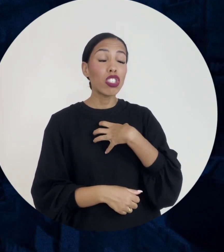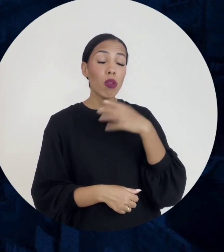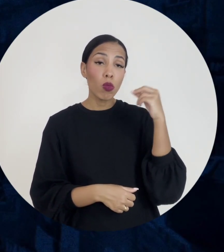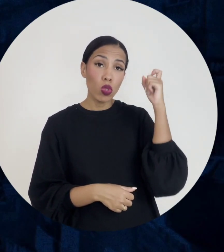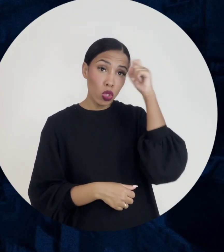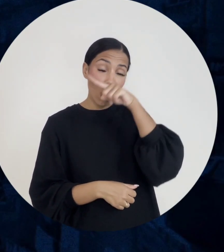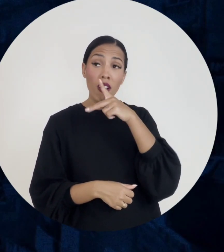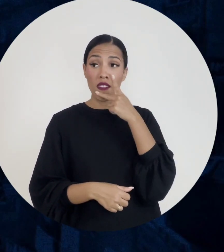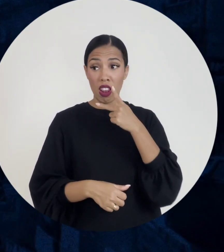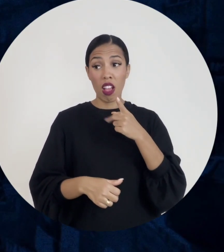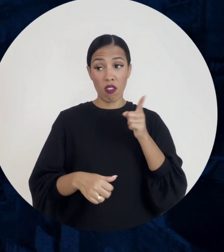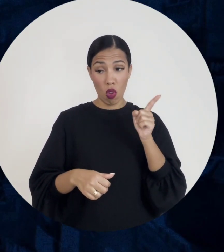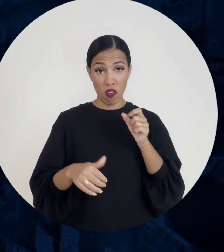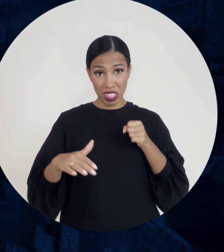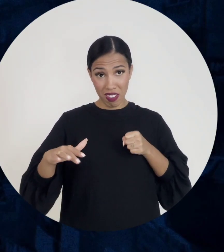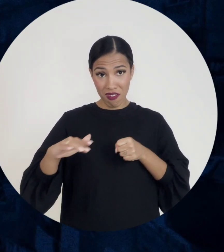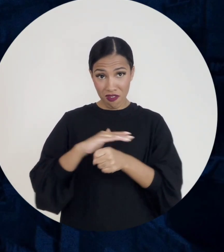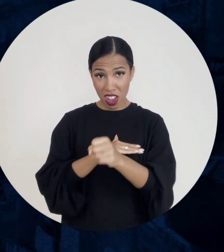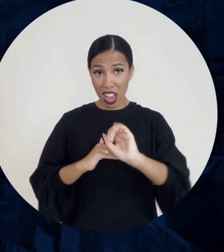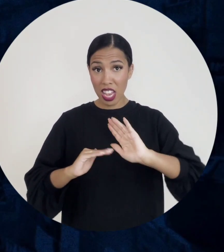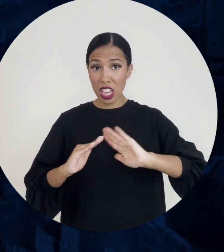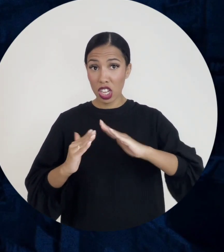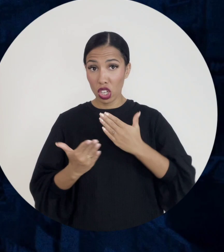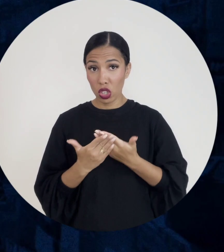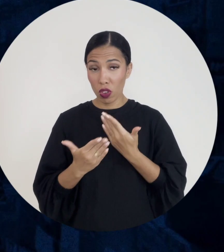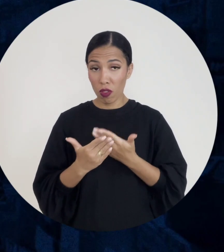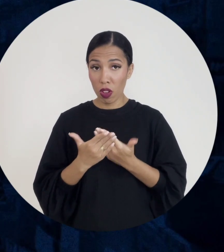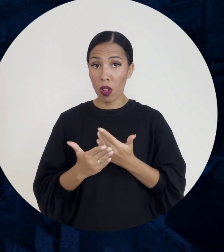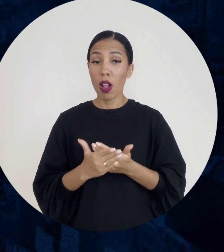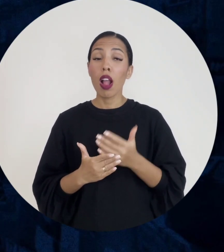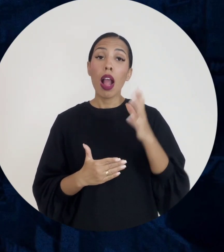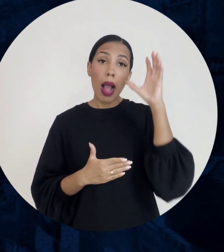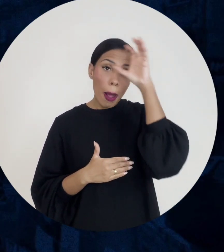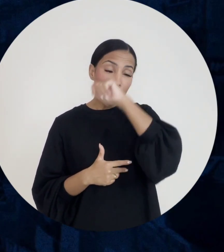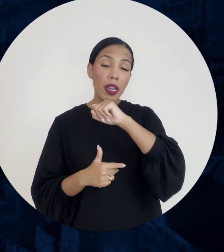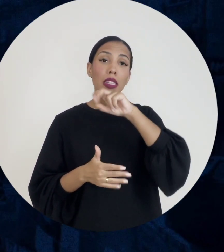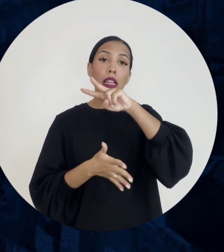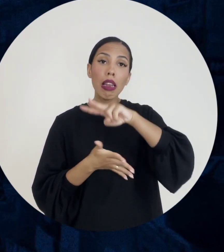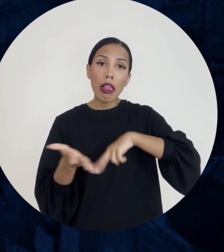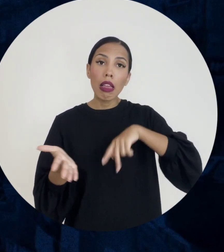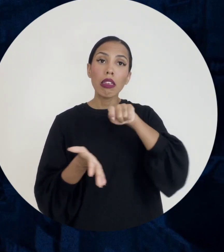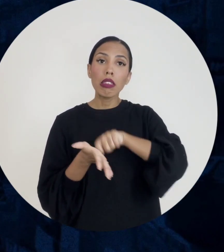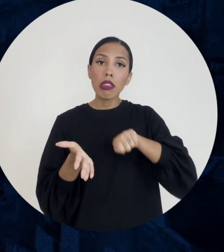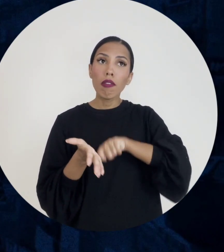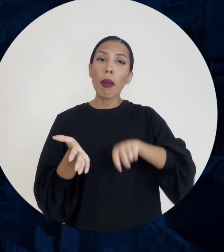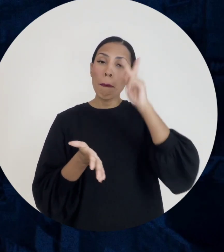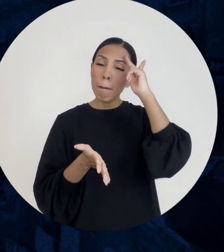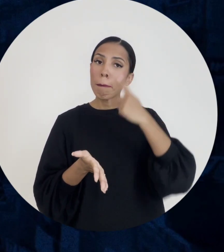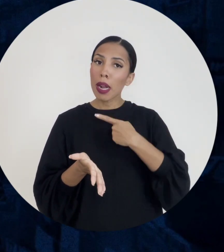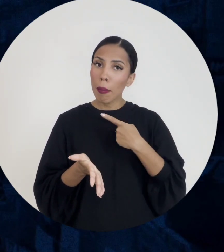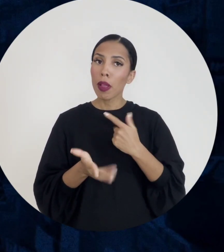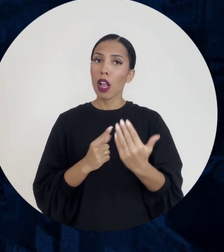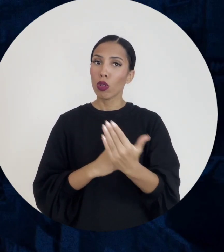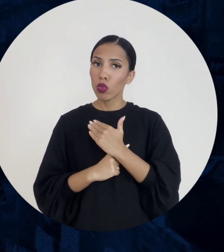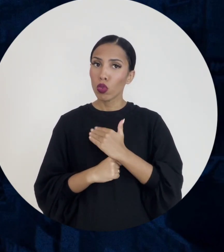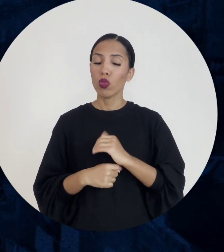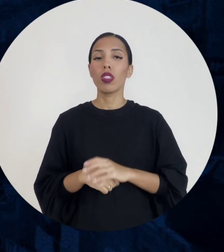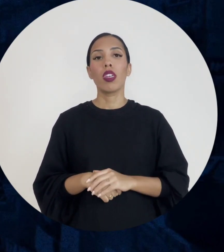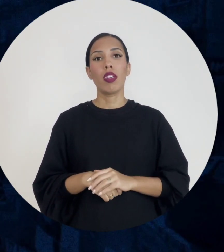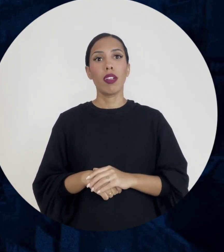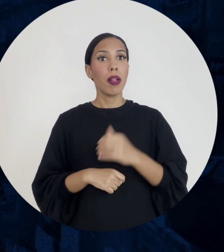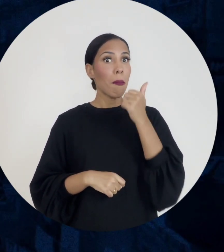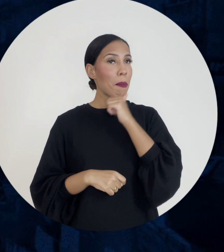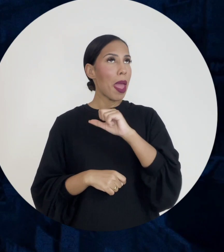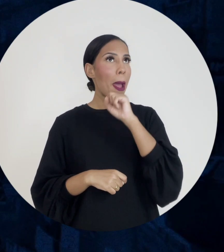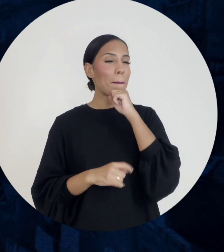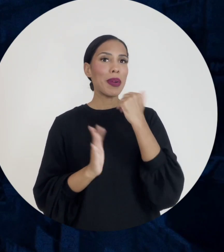escrever as cartas para mim. Aí para ela já era demais, né? Nossa, eu ainda peguei essa fase. Meu pai